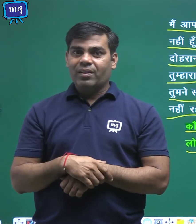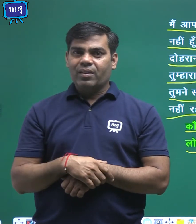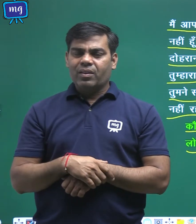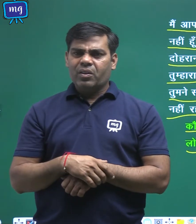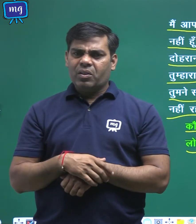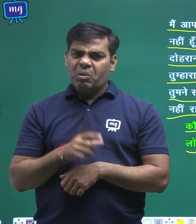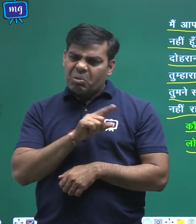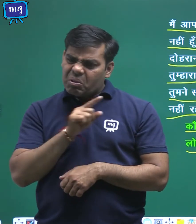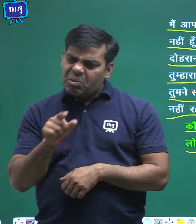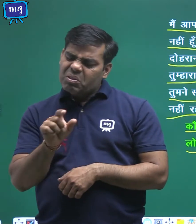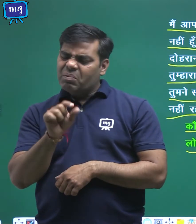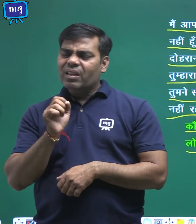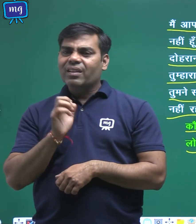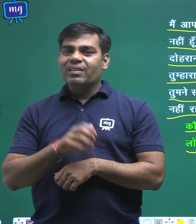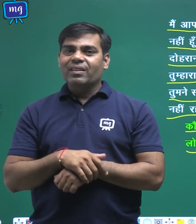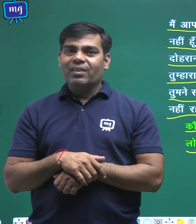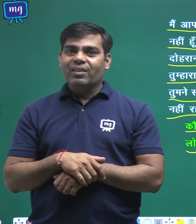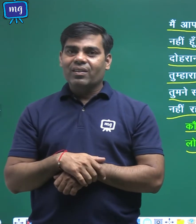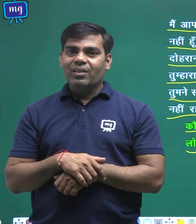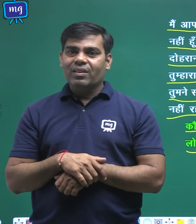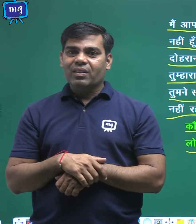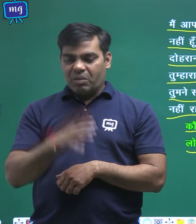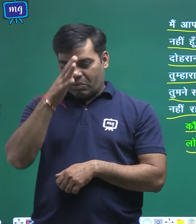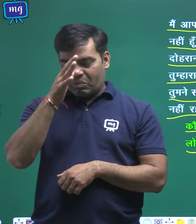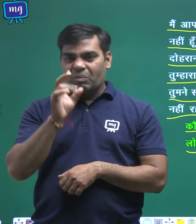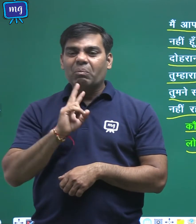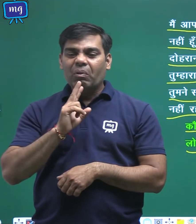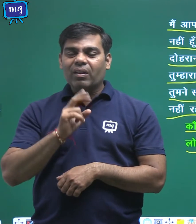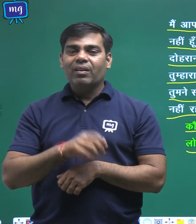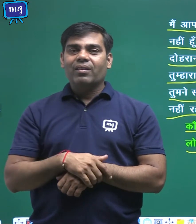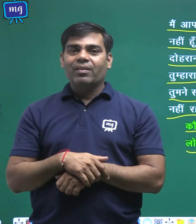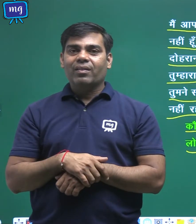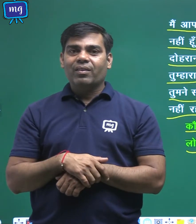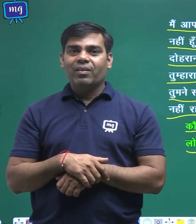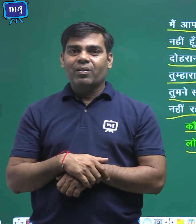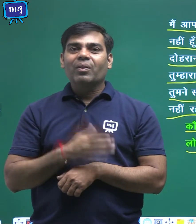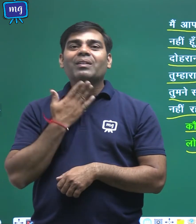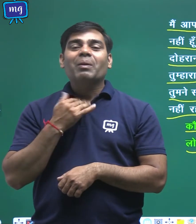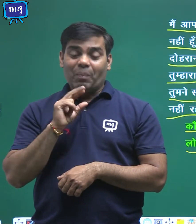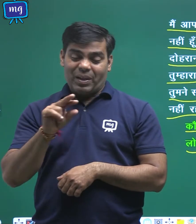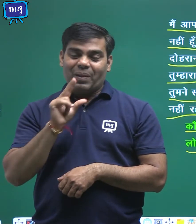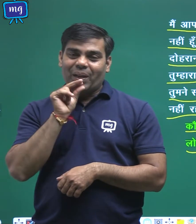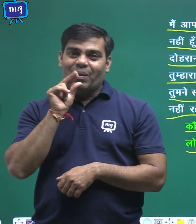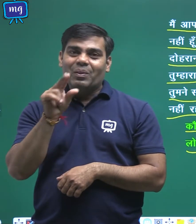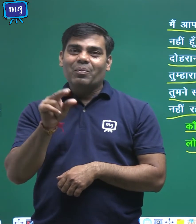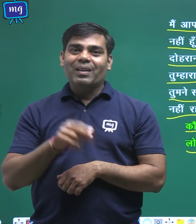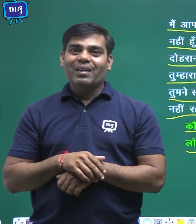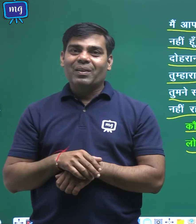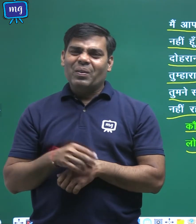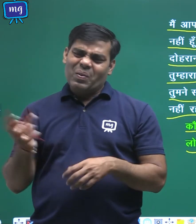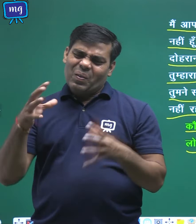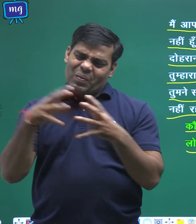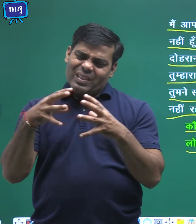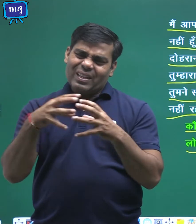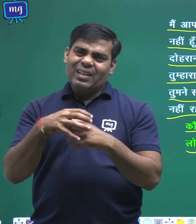किसी भी तरह से झूठ बोलकर, मीठी मीठी बातों में फंसाकर